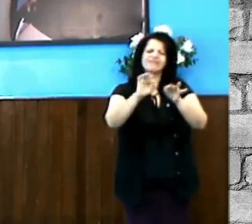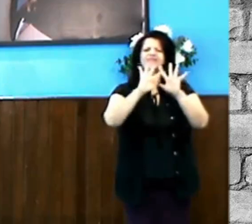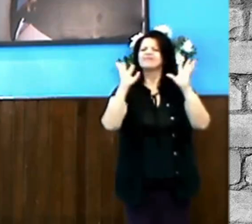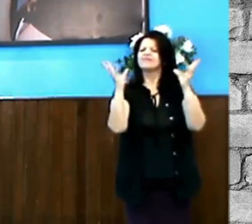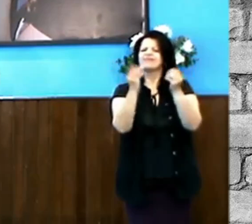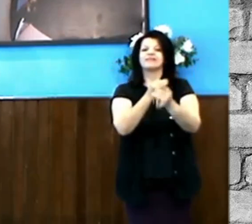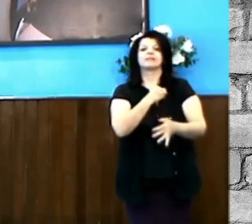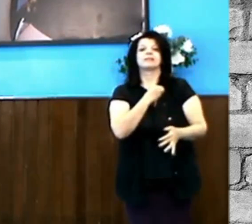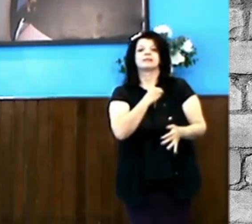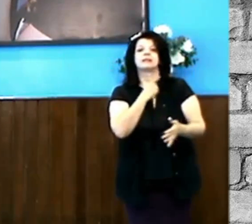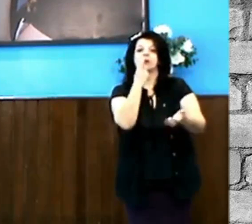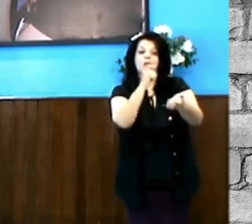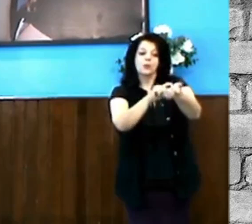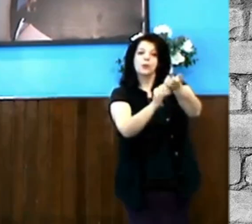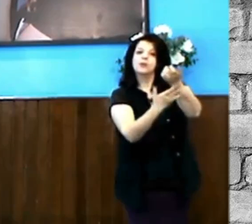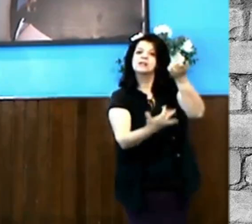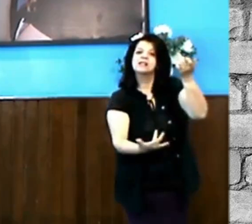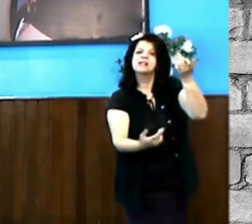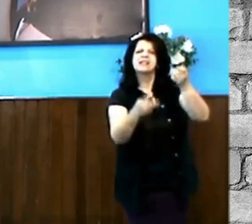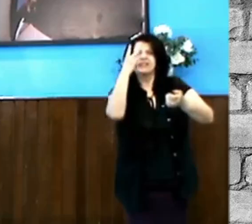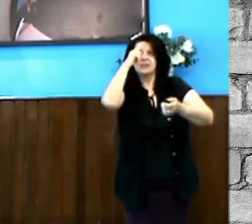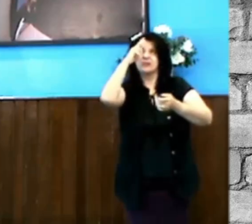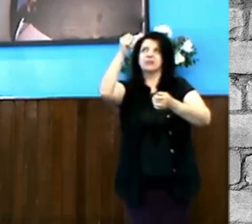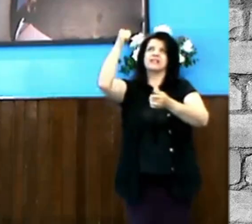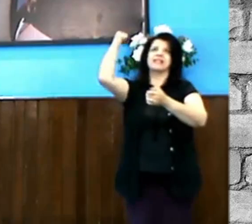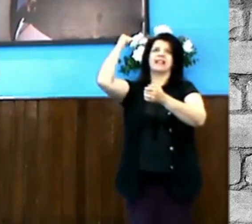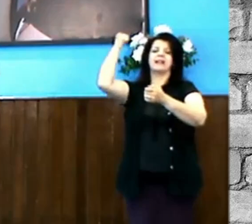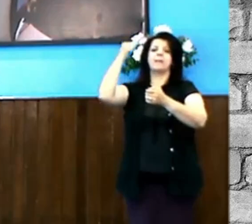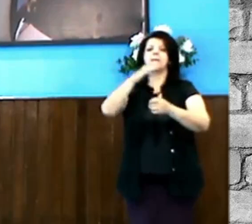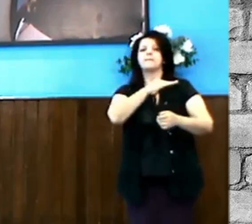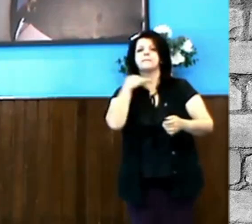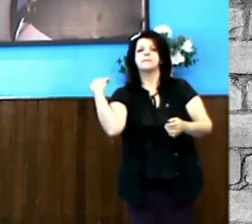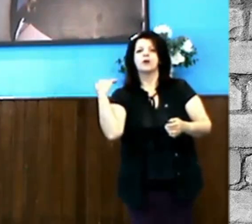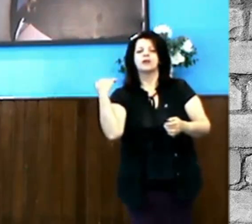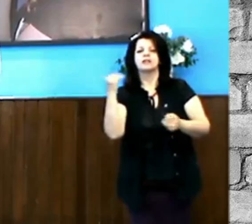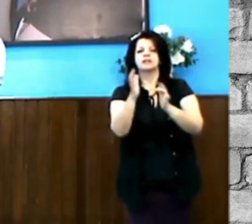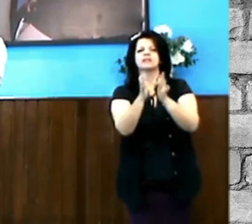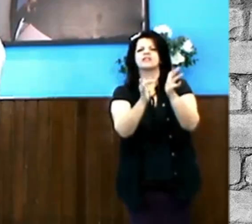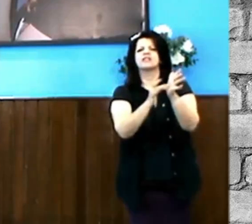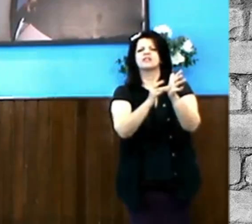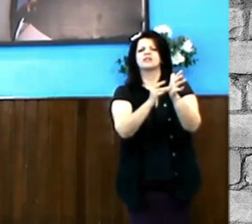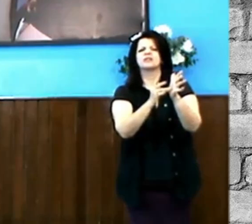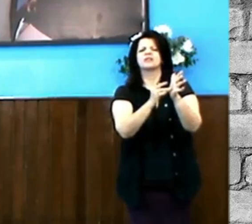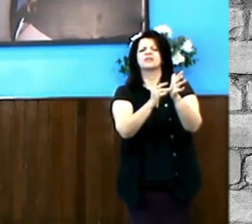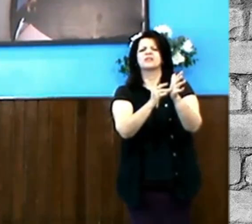O sangue remete à morte de Cristo na cruz. Ele é o Cordeiro de Deus que foi oferecido como sacrifício em